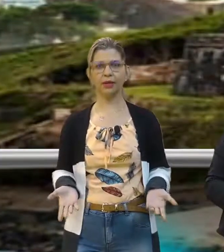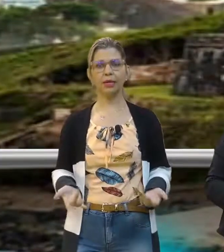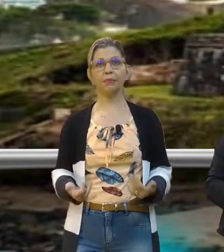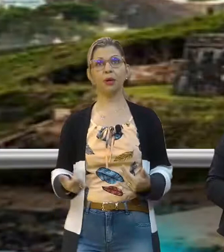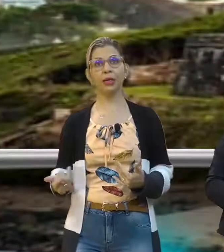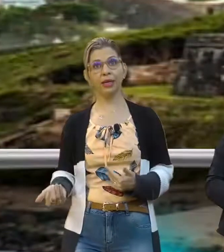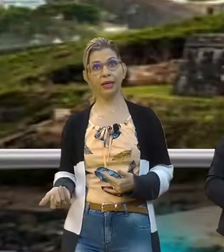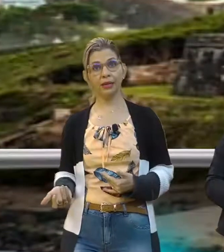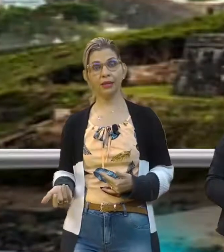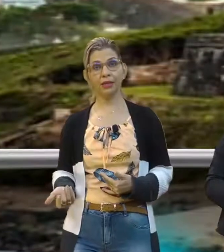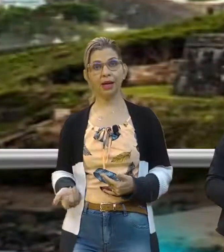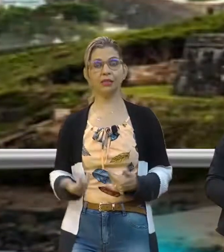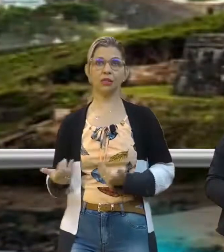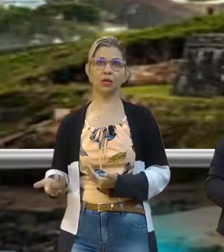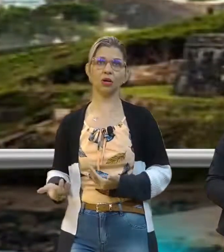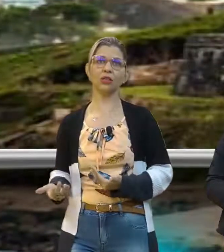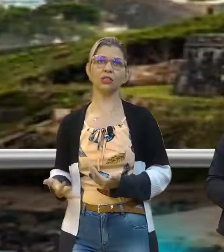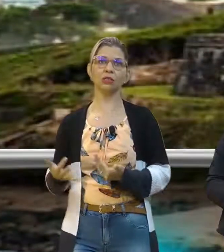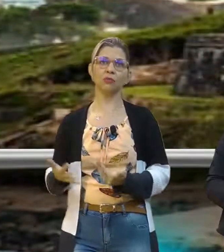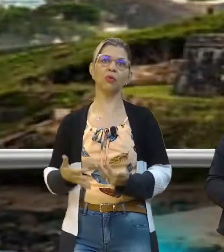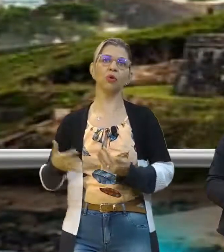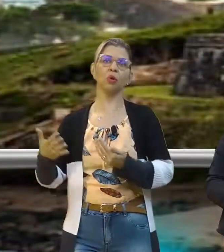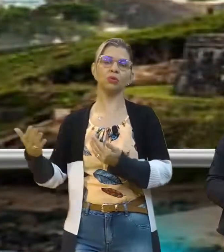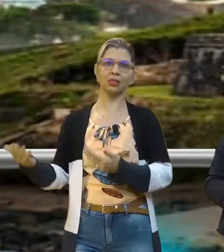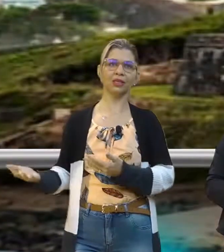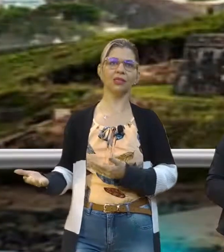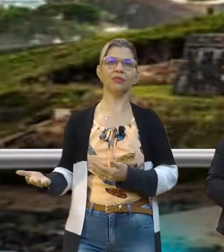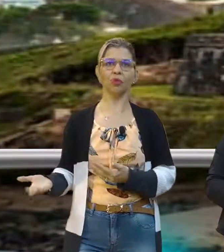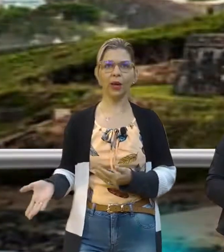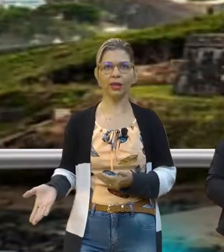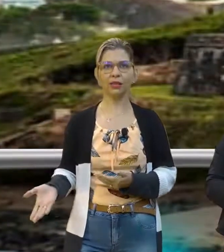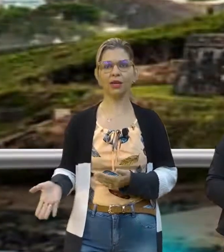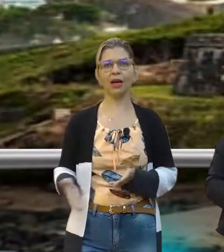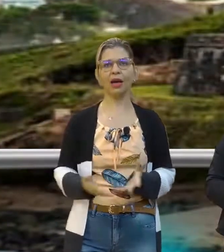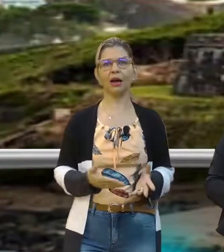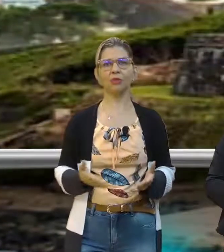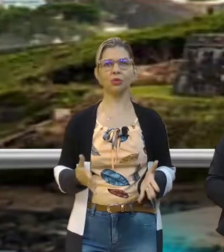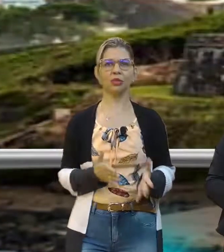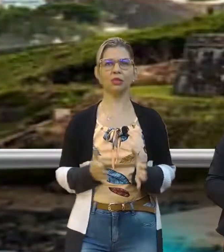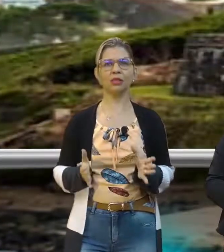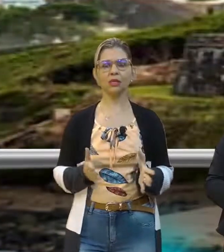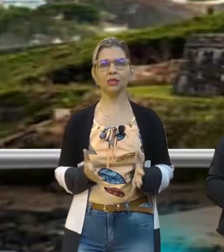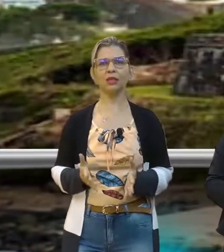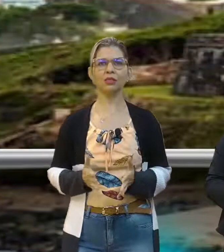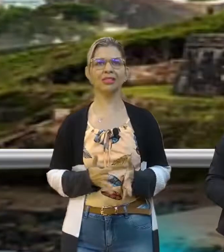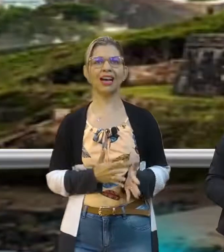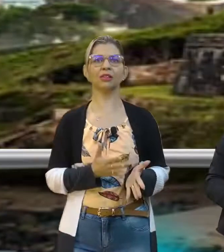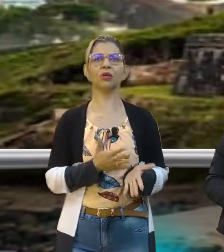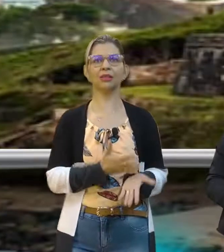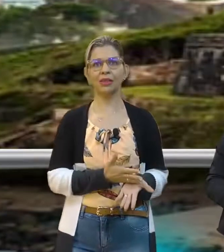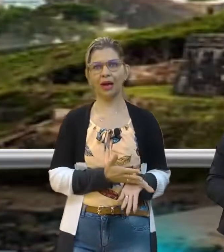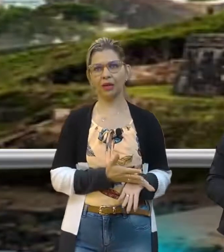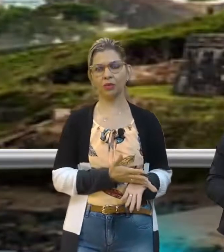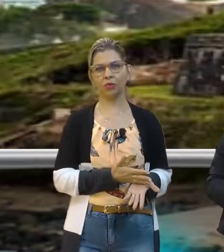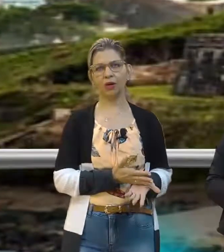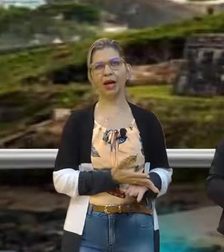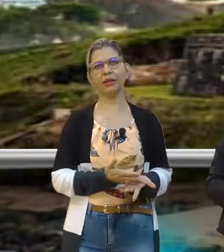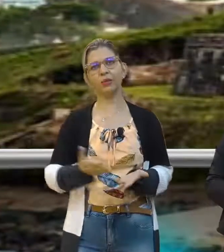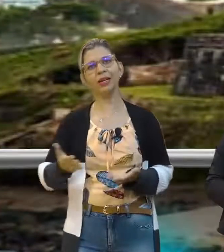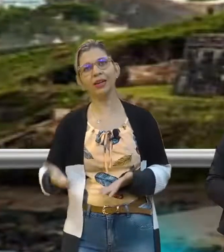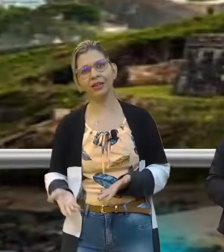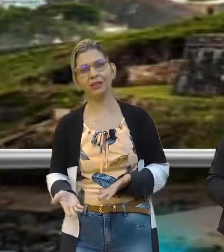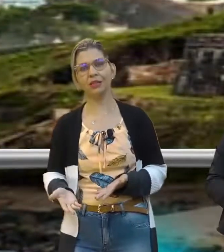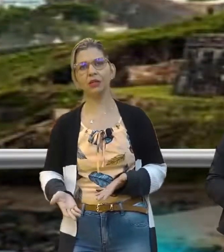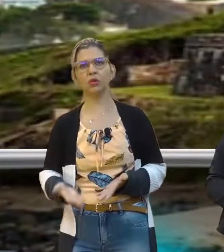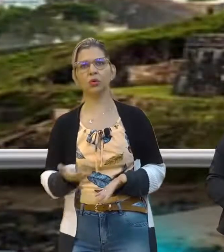espanhola, porém as escolas, por conta dessa influência, há mais ou menos 15 anos, adotaram a